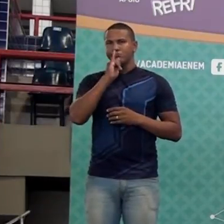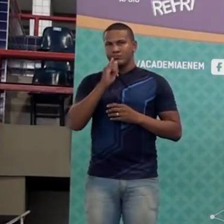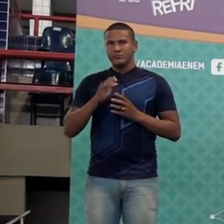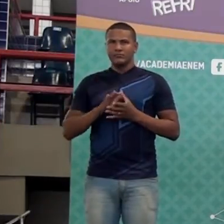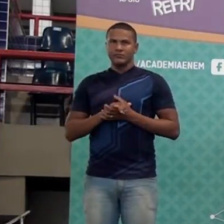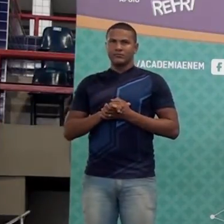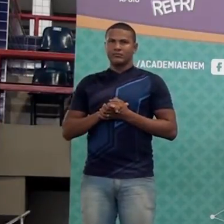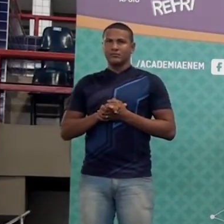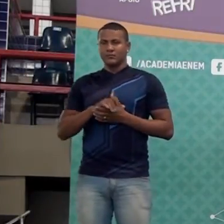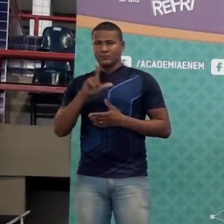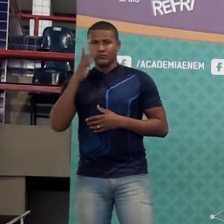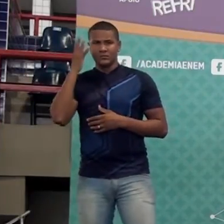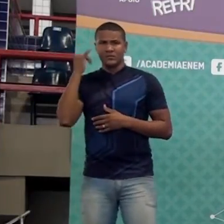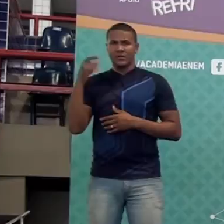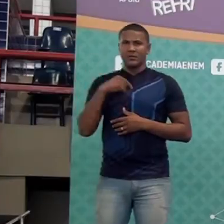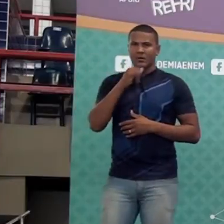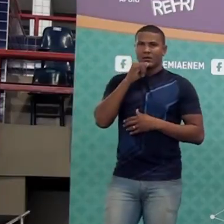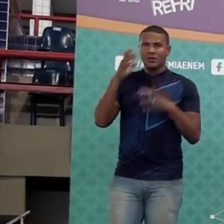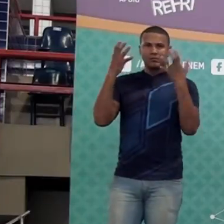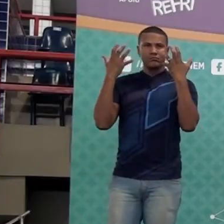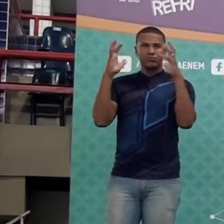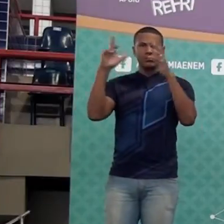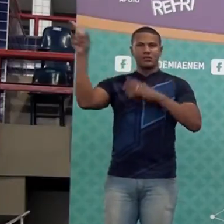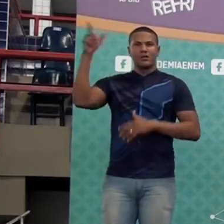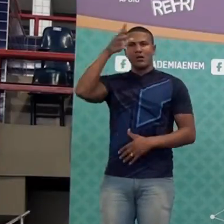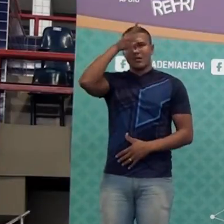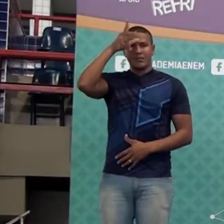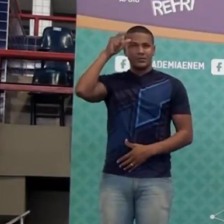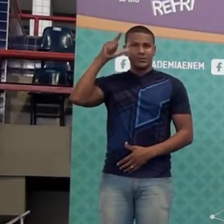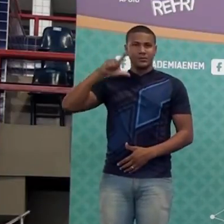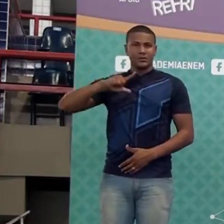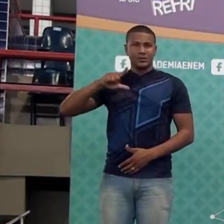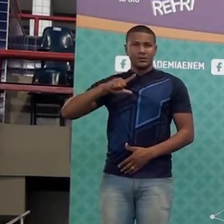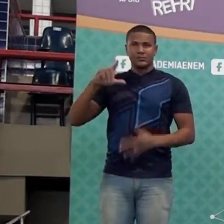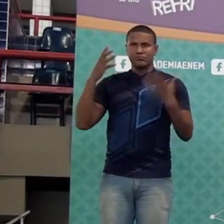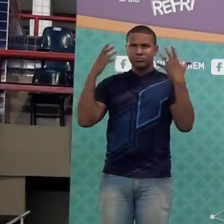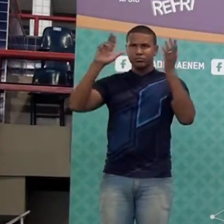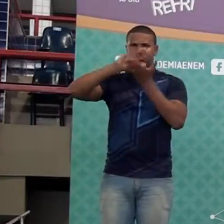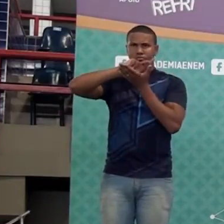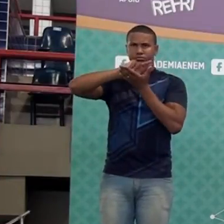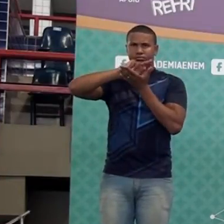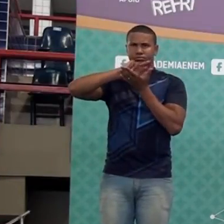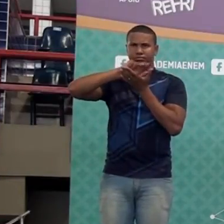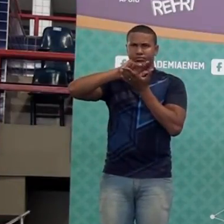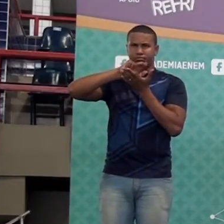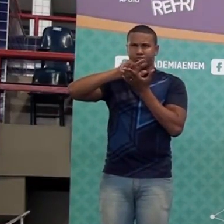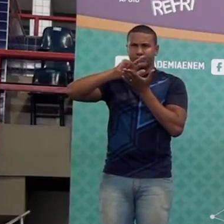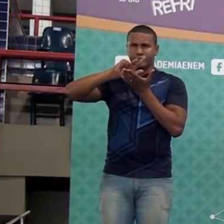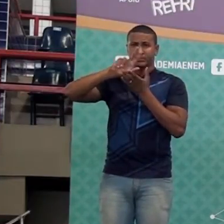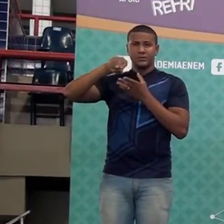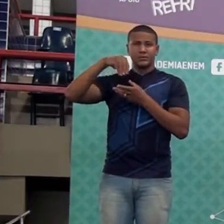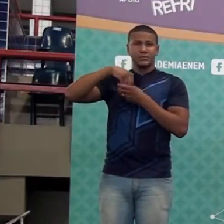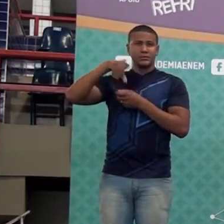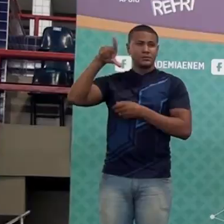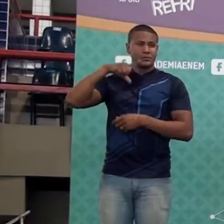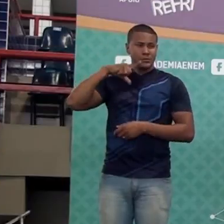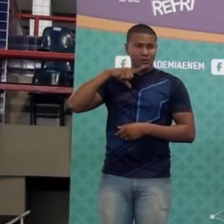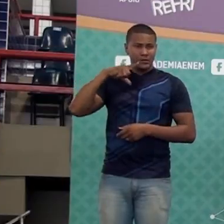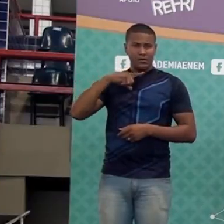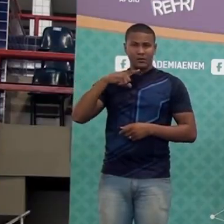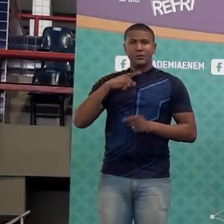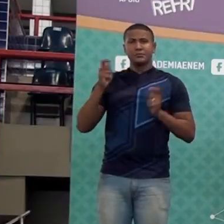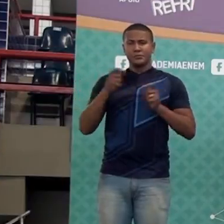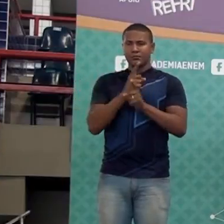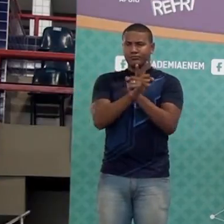da biodiversidade da Amazônia, as várias plantas diferentes que você tem, você pode descobrir